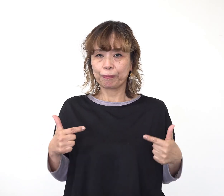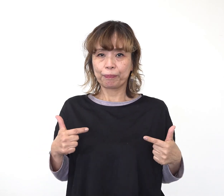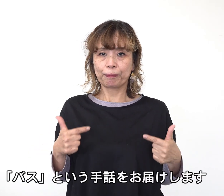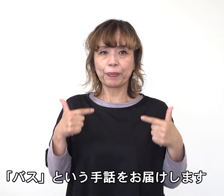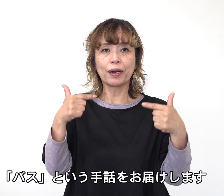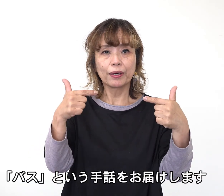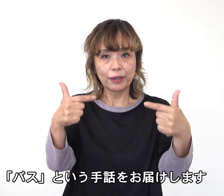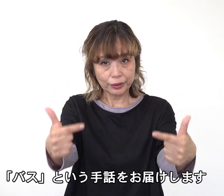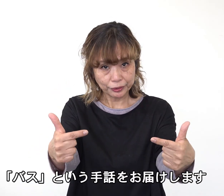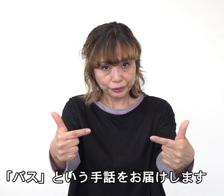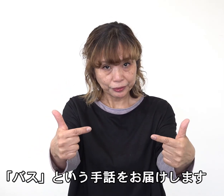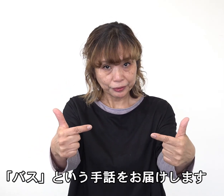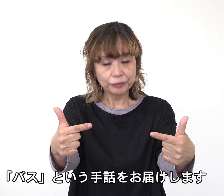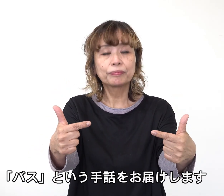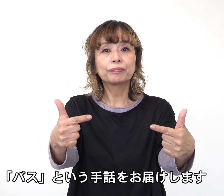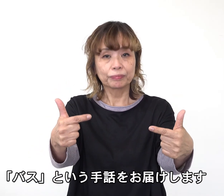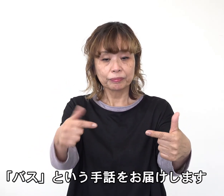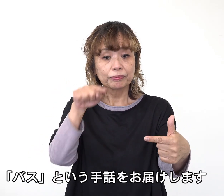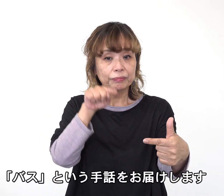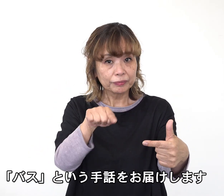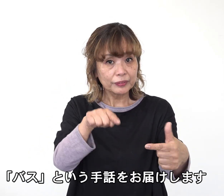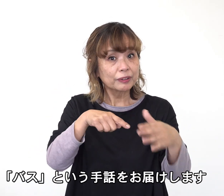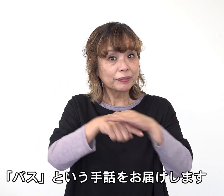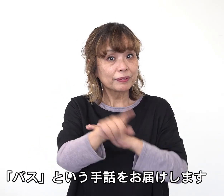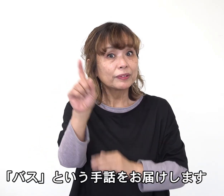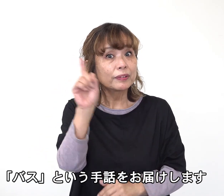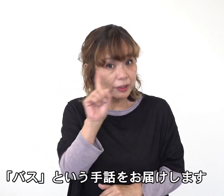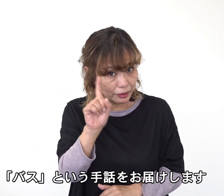バスという手話をお届けします。